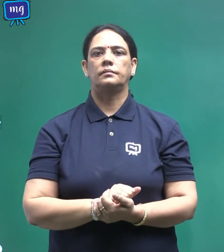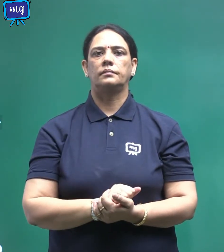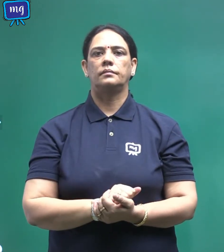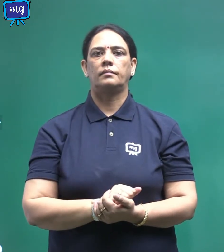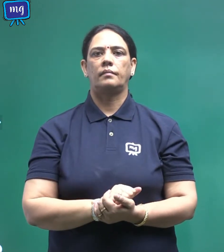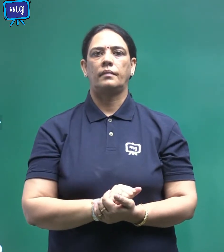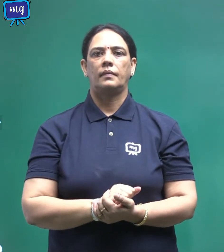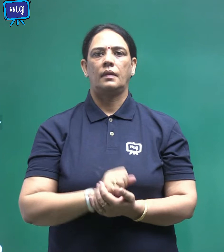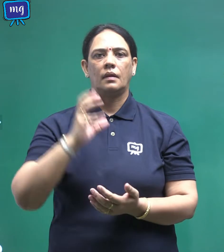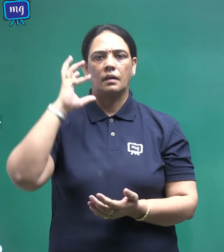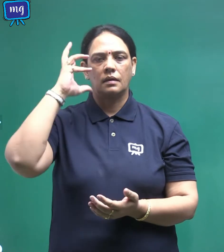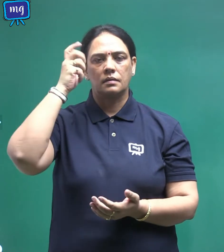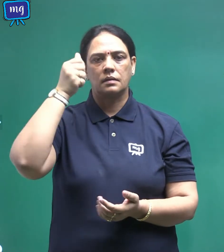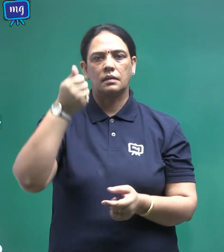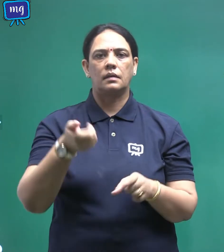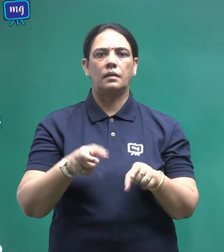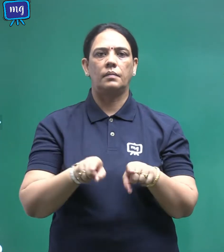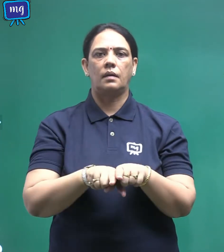संतरे बराबर